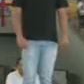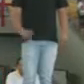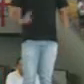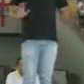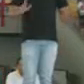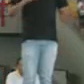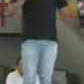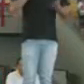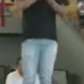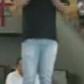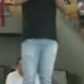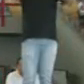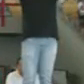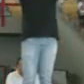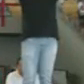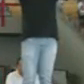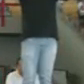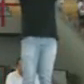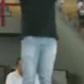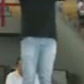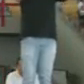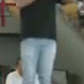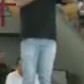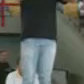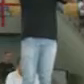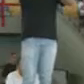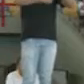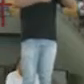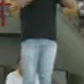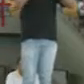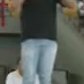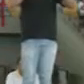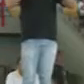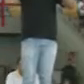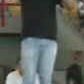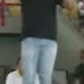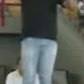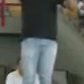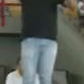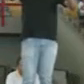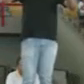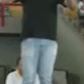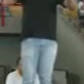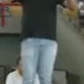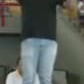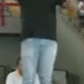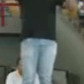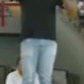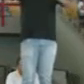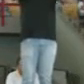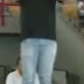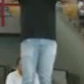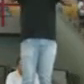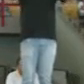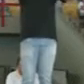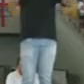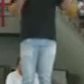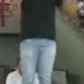toda proposta de redação do Enem foi produzida por alguém que sabe da responsabilidade que essa proposta